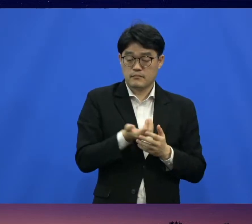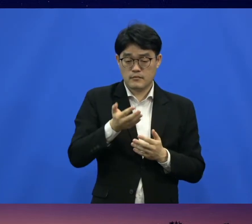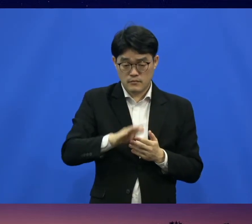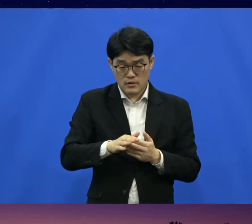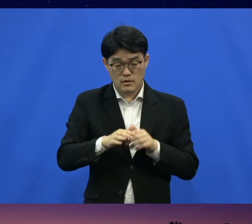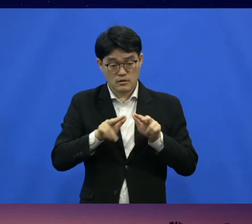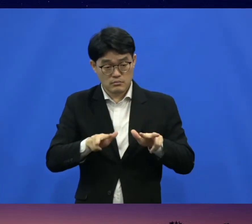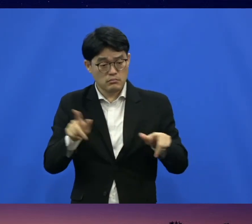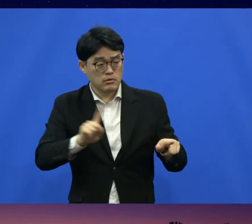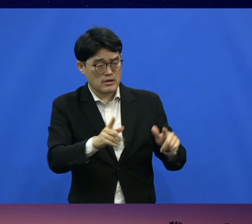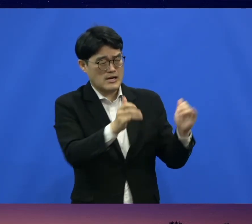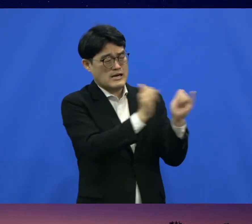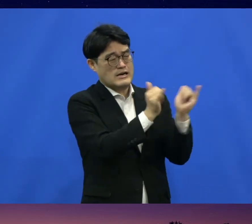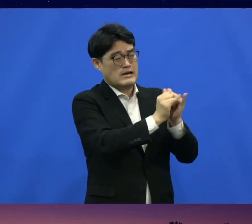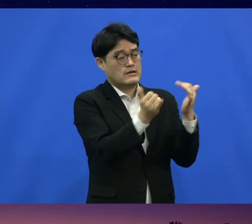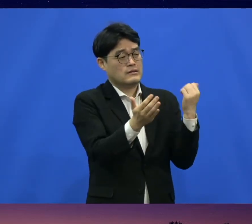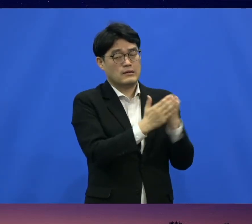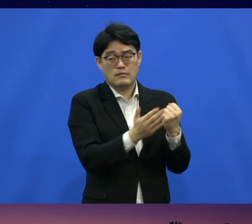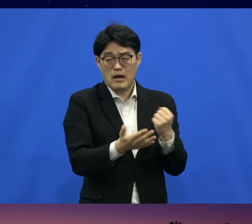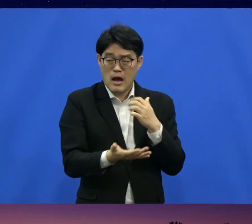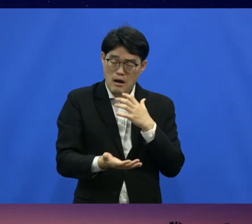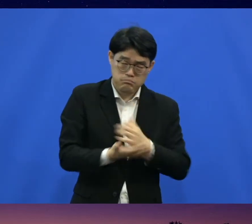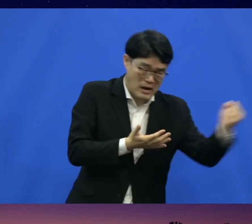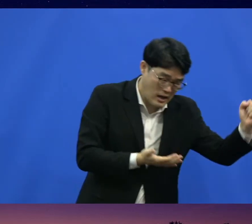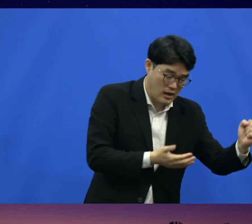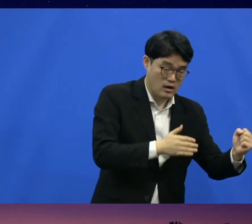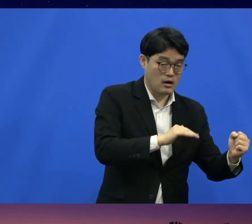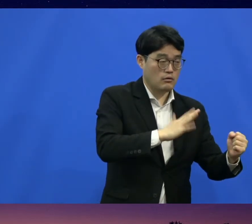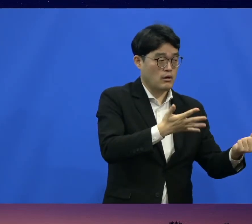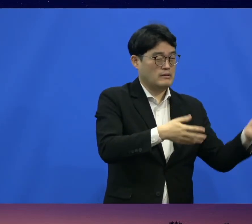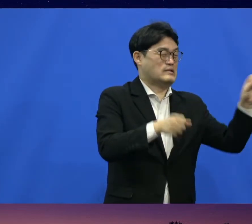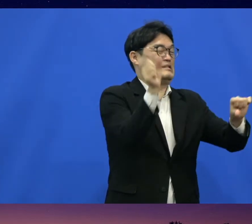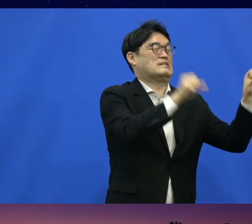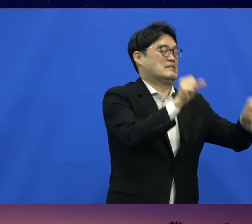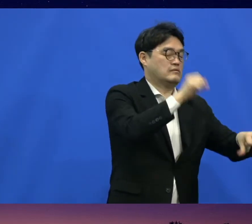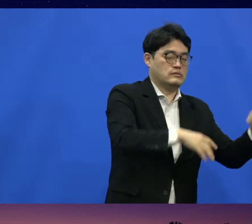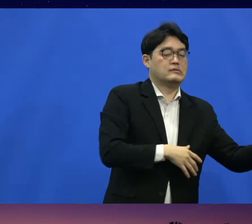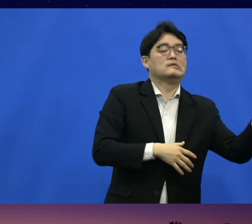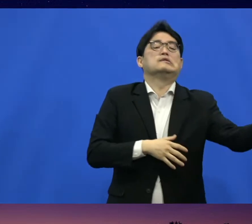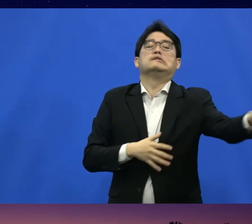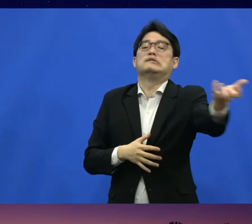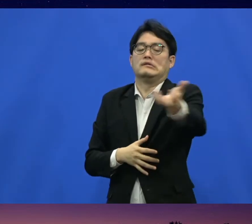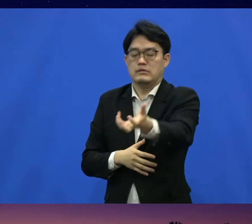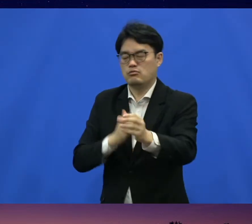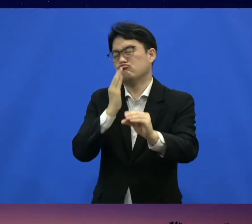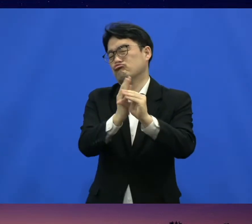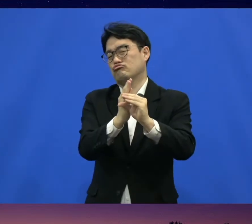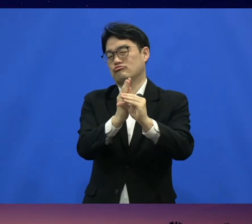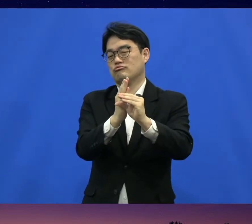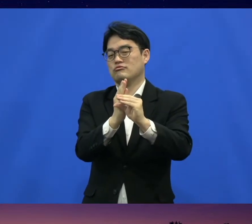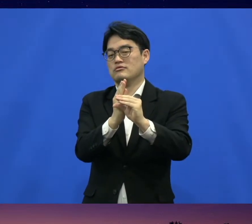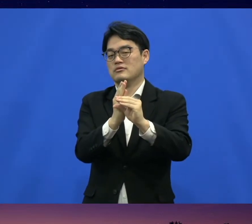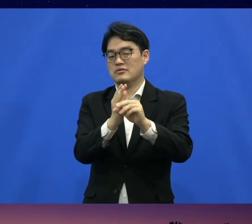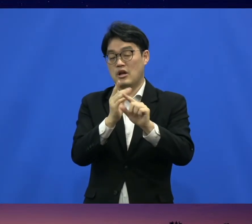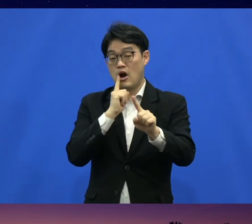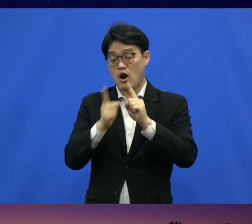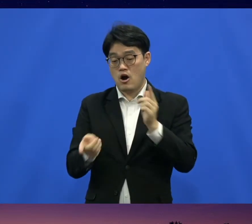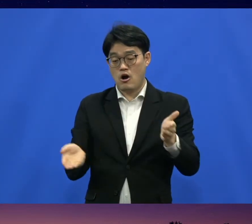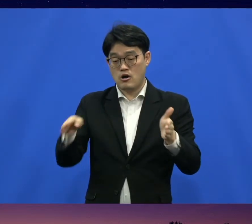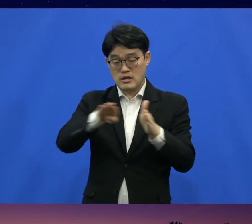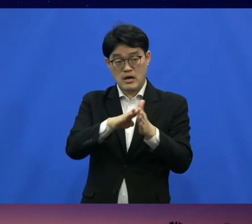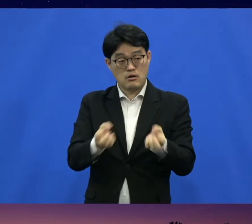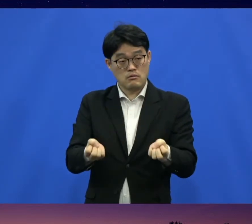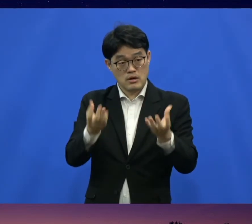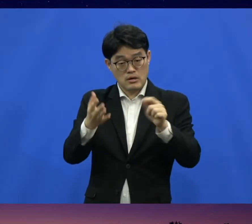것이죠. 전쟁으로 인하여 블레셋에 빼앗겨 버린 이 불운을 겪었습니다. 이 법궤를 빼앗겼다는 것은